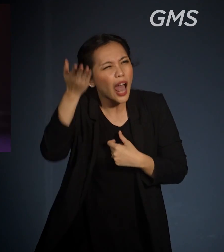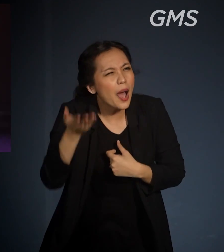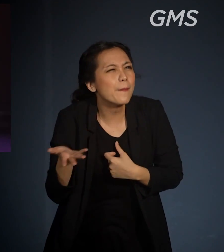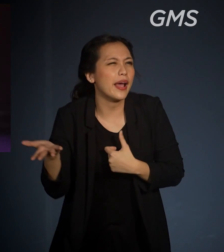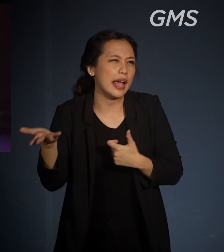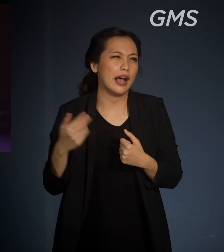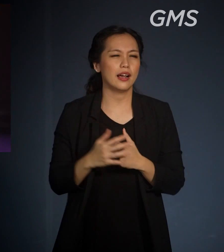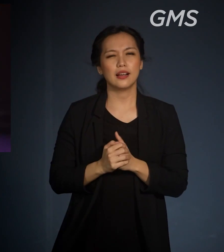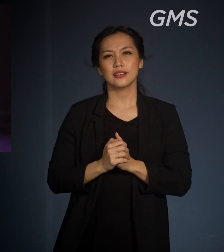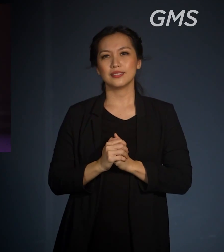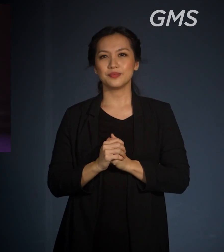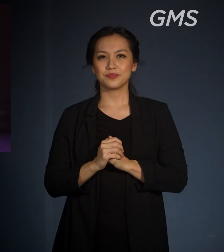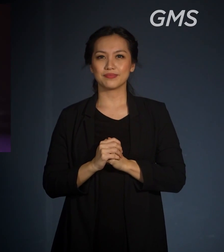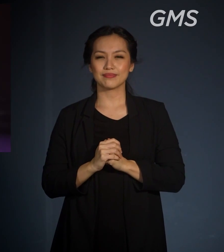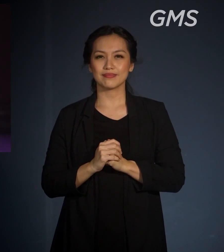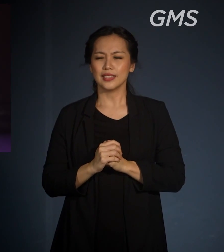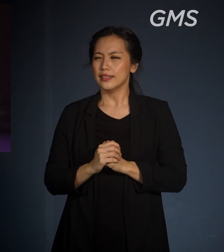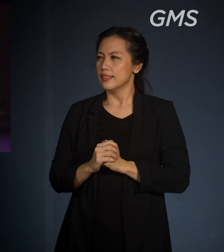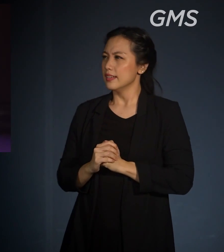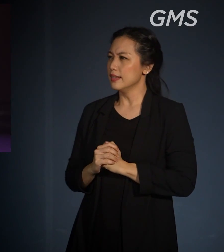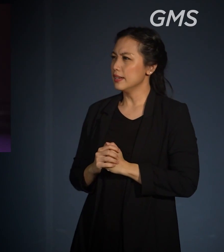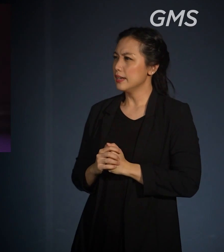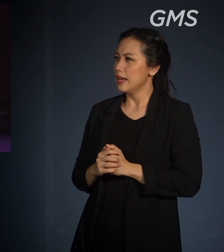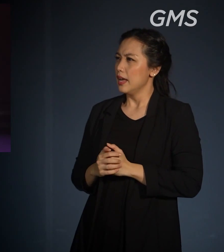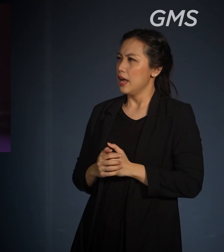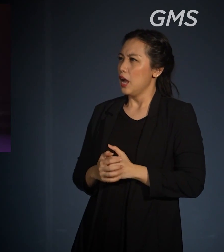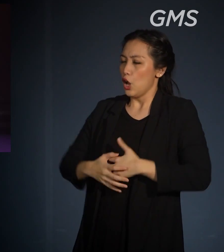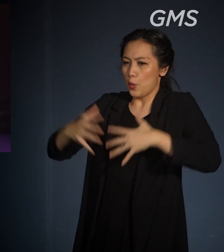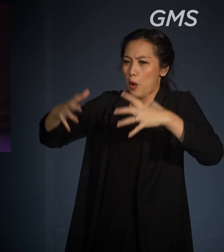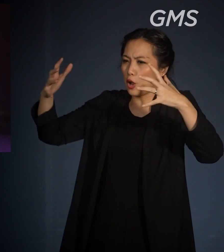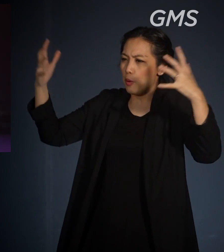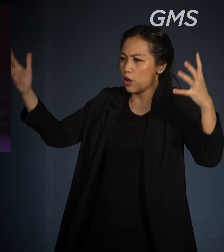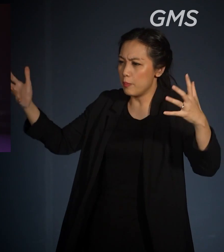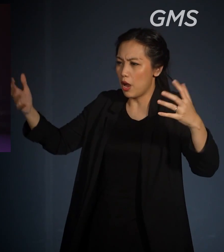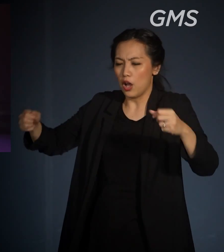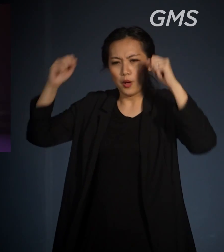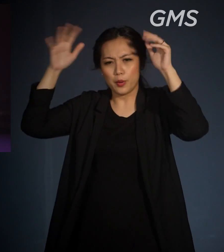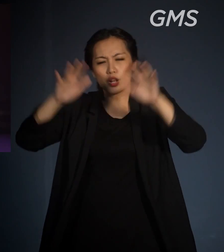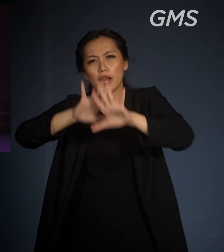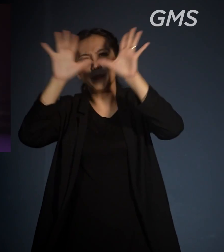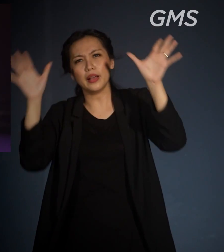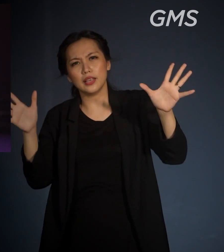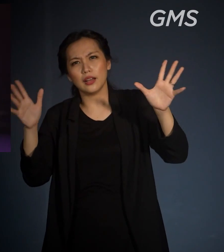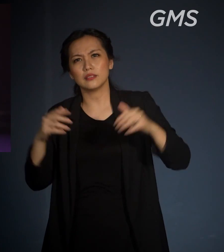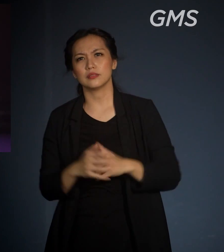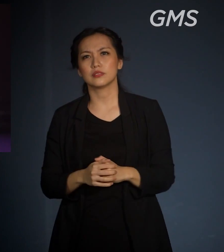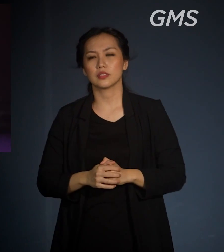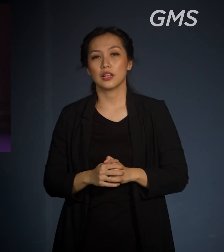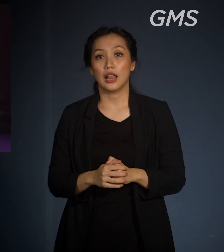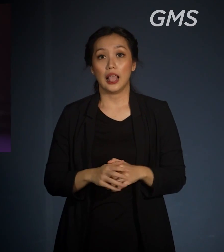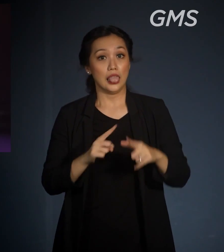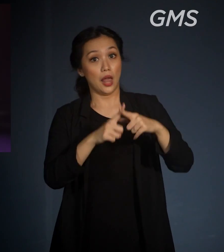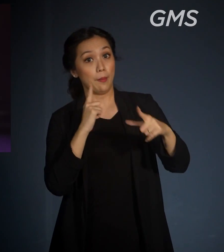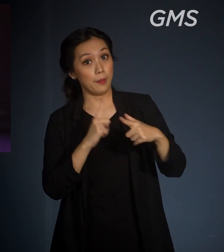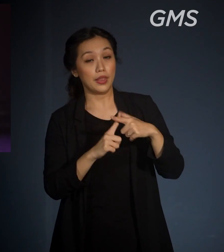dalam hidupnya? Kok Tuhan itu tambahkan kapasitas-kapasitas baru dalam hidupnya? Sementara Anda lihat ada orang yang